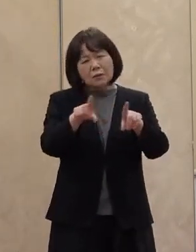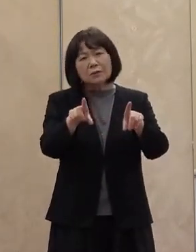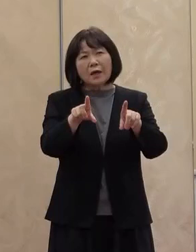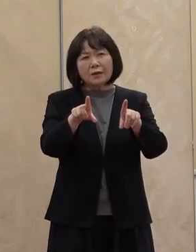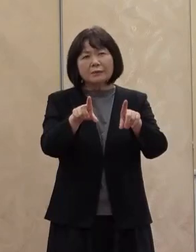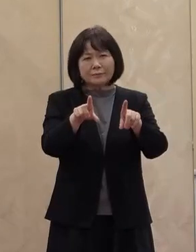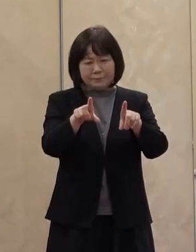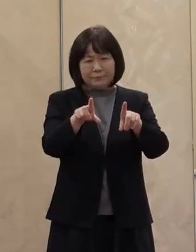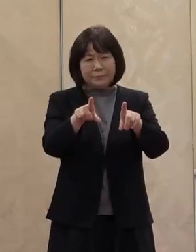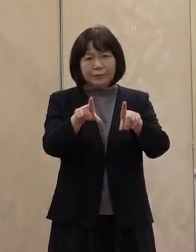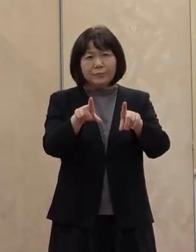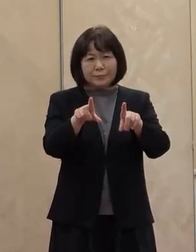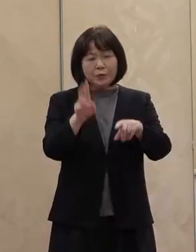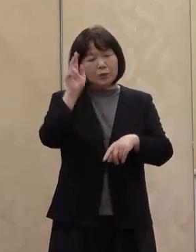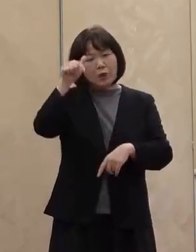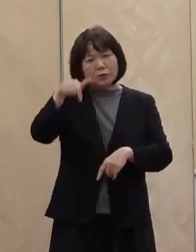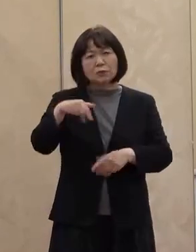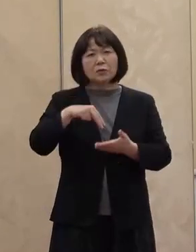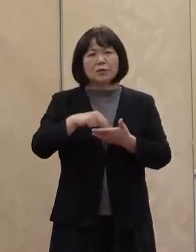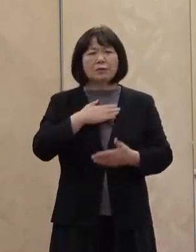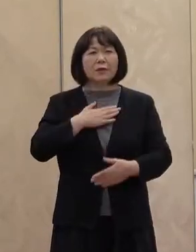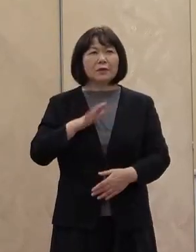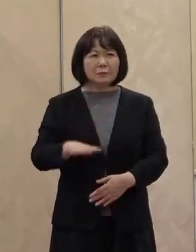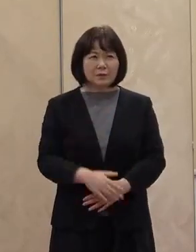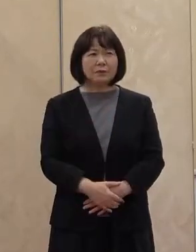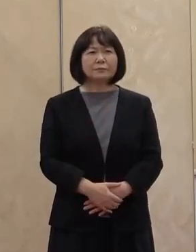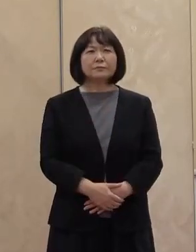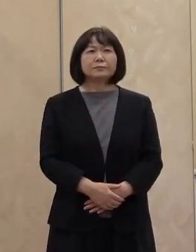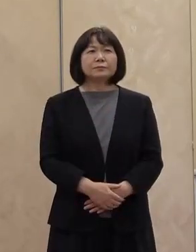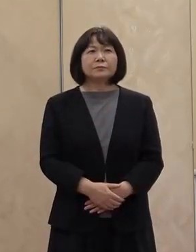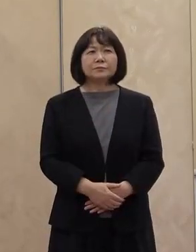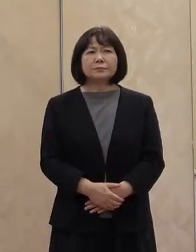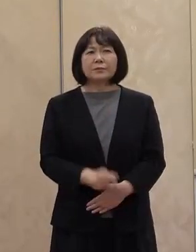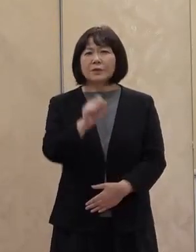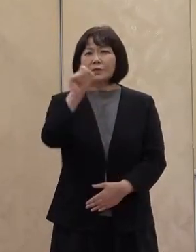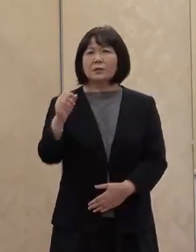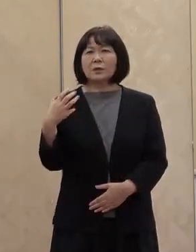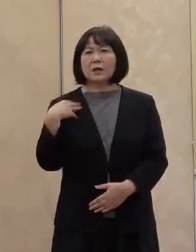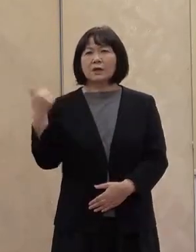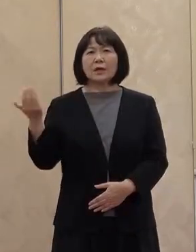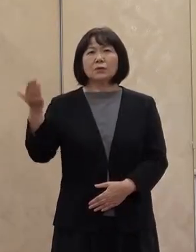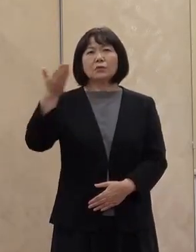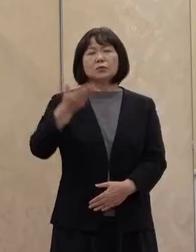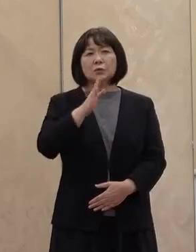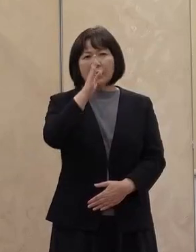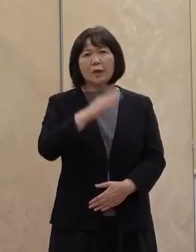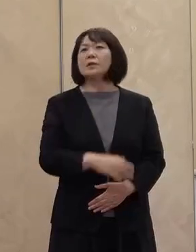のは見越してはいます。 次のご質問お願いします。